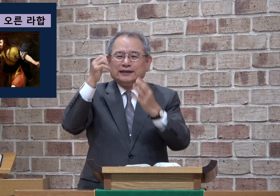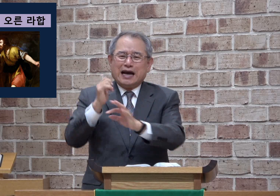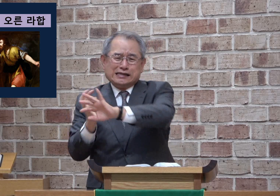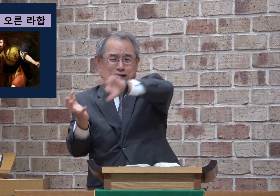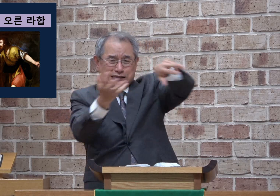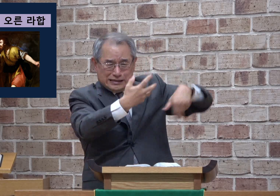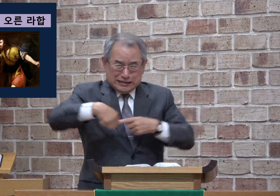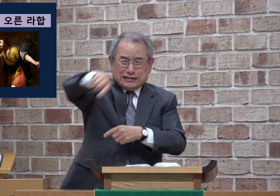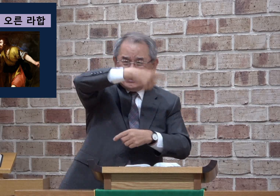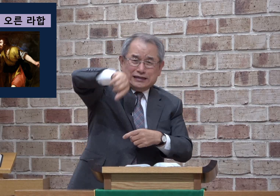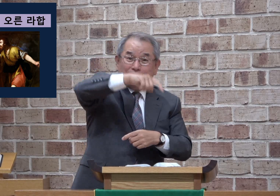여리성을 막 돌 때도